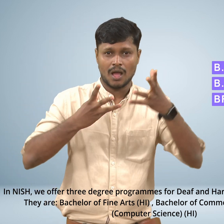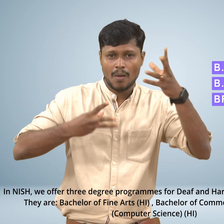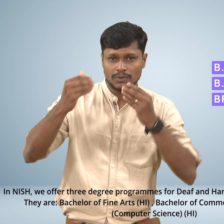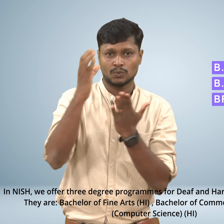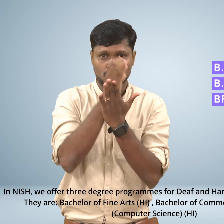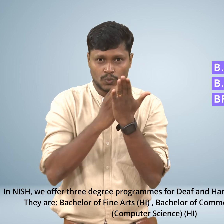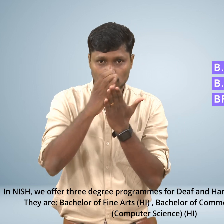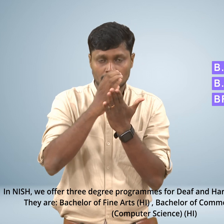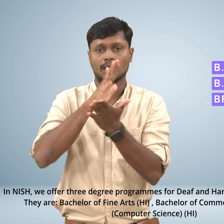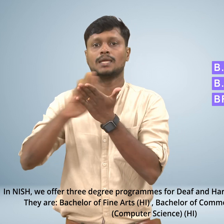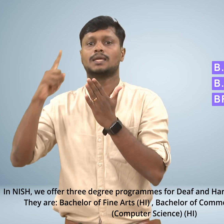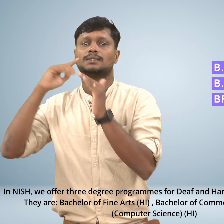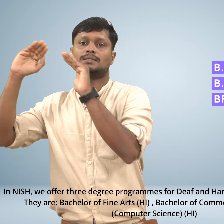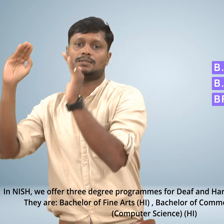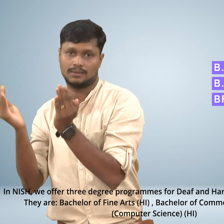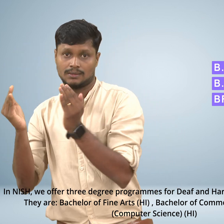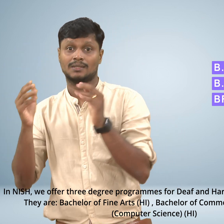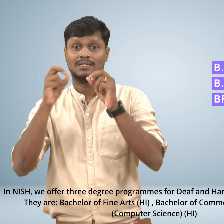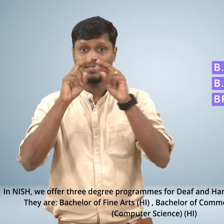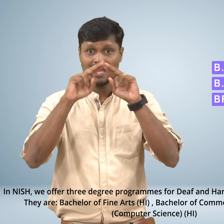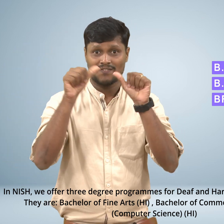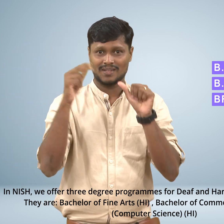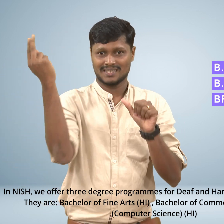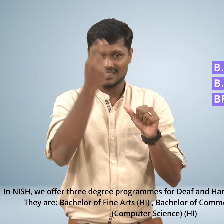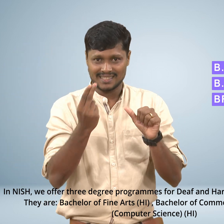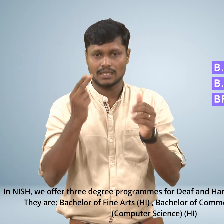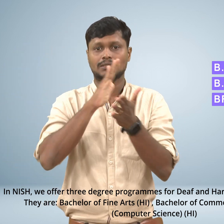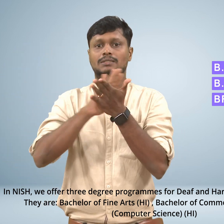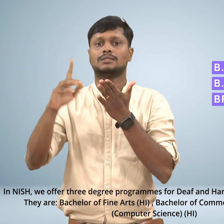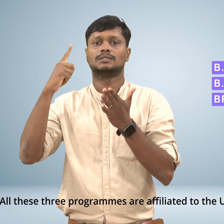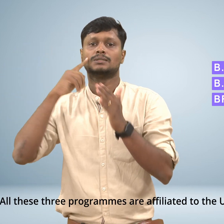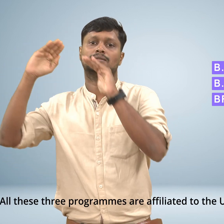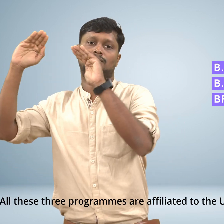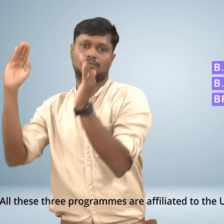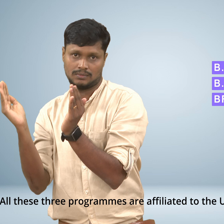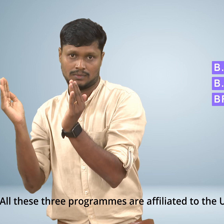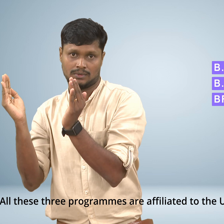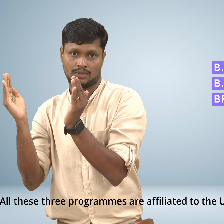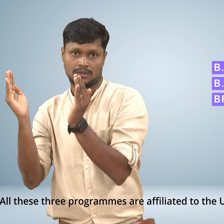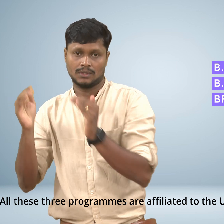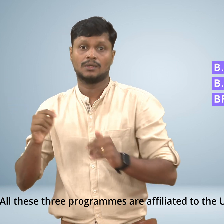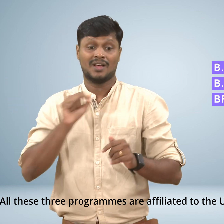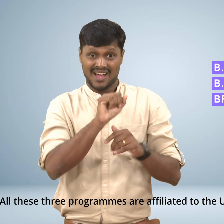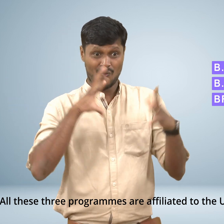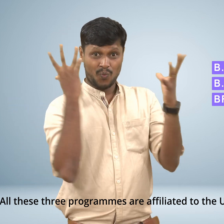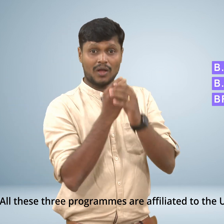BCom HI, അതേപോലെ തന്നെ BFA HI. ഈ 3 പ്രോഗ്രാമുകളും